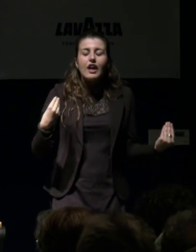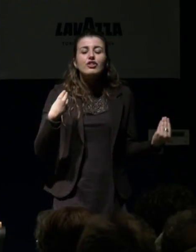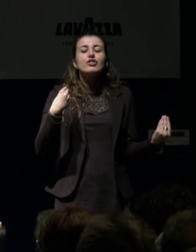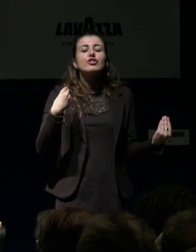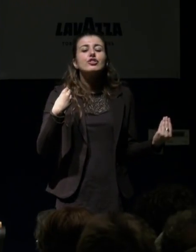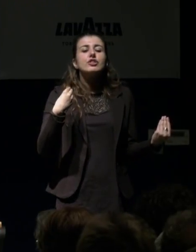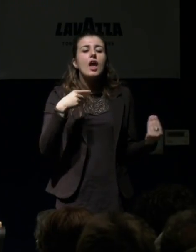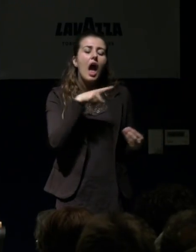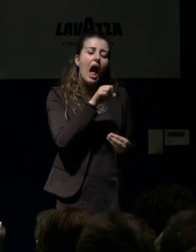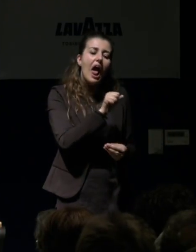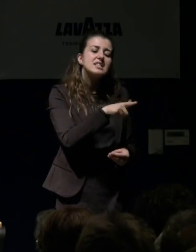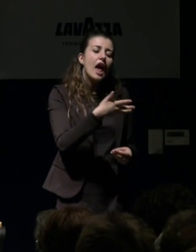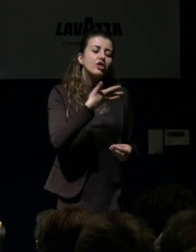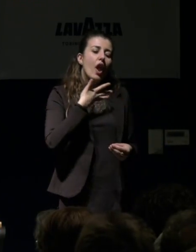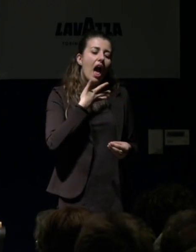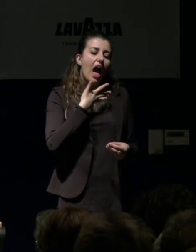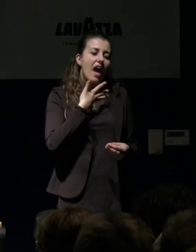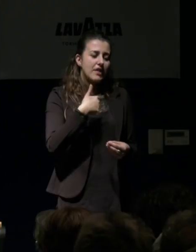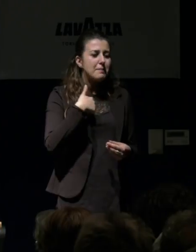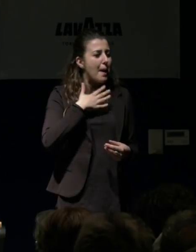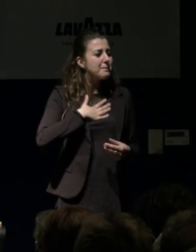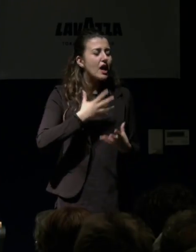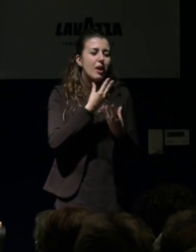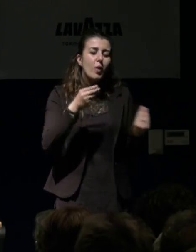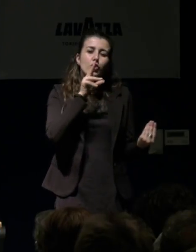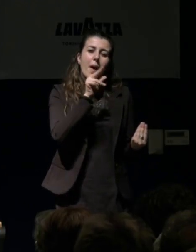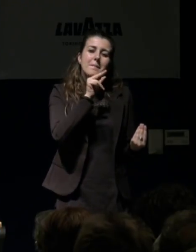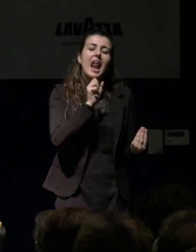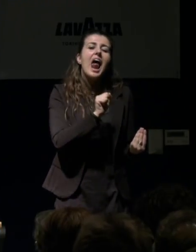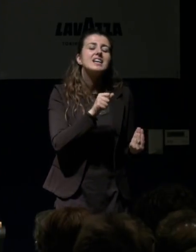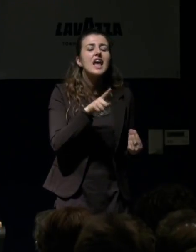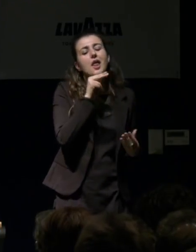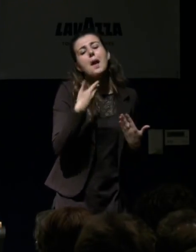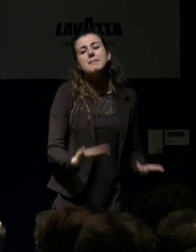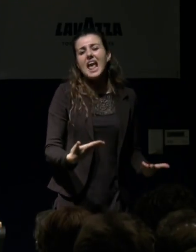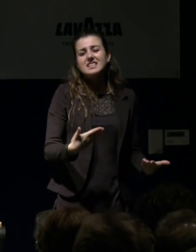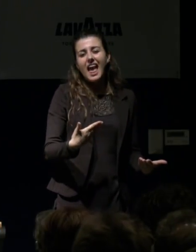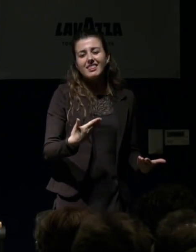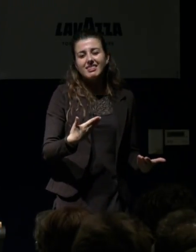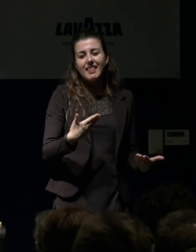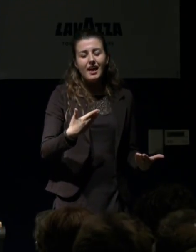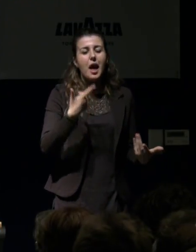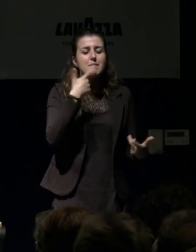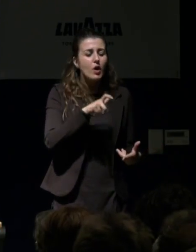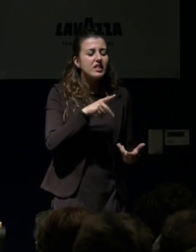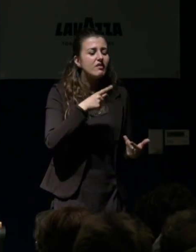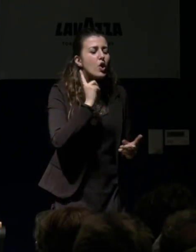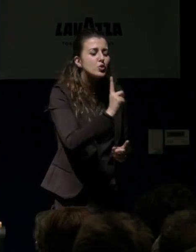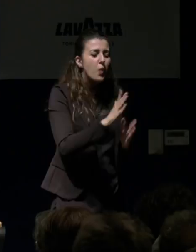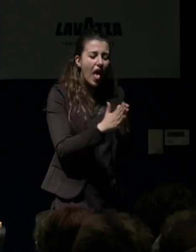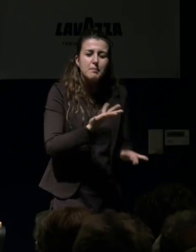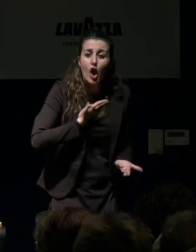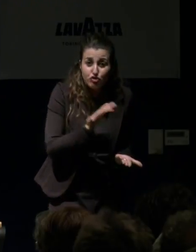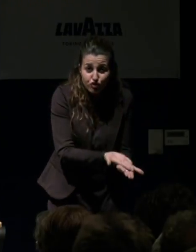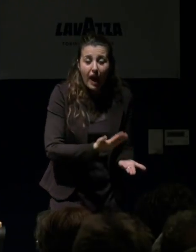questa cosa in realtà a me piace parlare di alessandro al presente perché le sue opere ci sono e quindi le sue opere